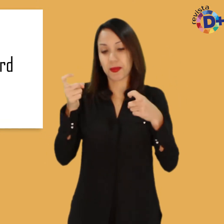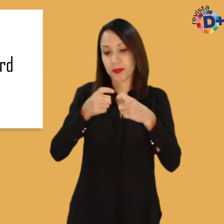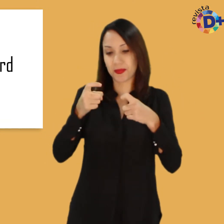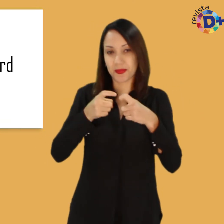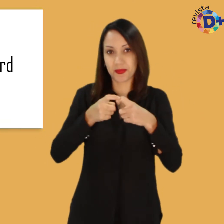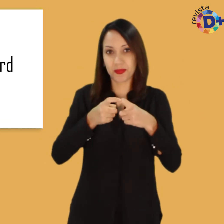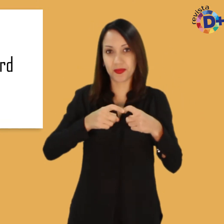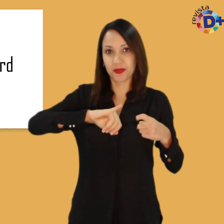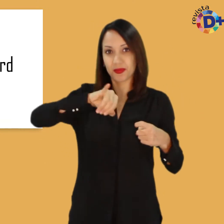Jean Itard.